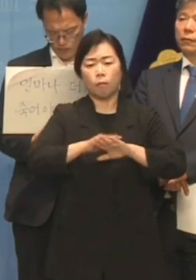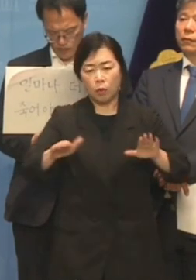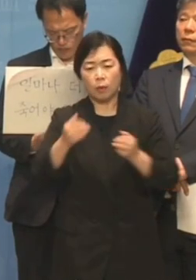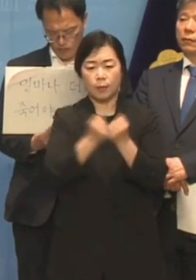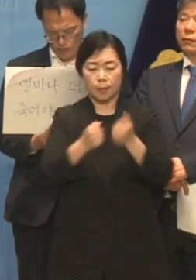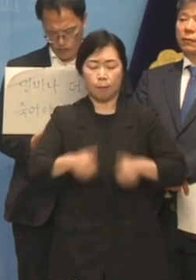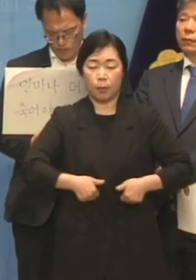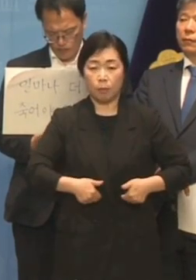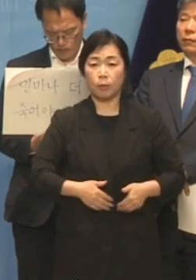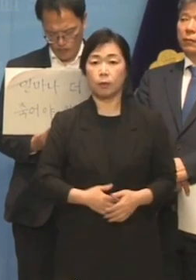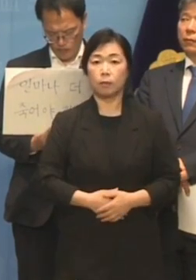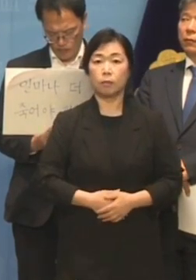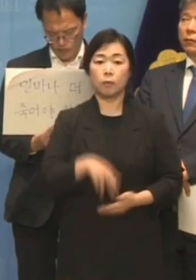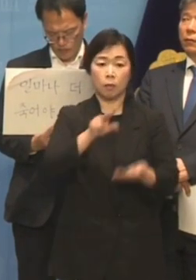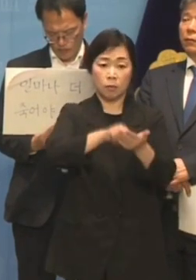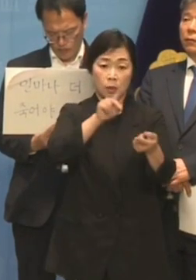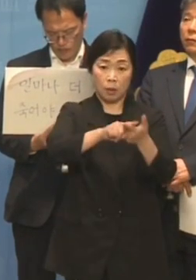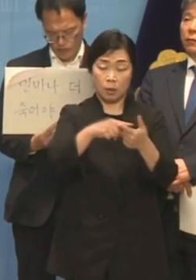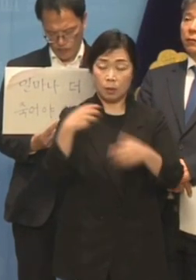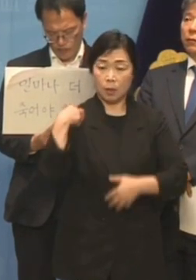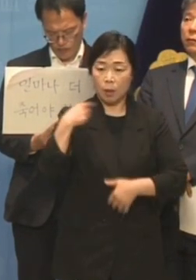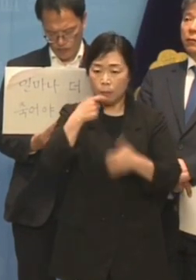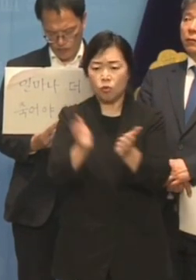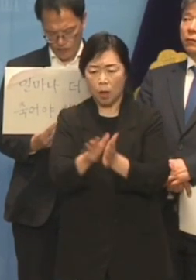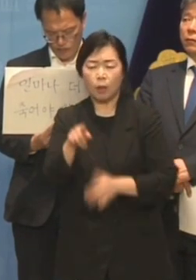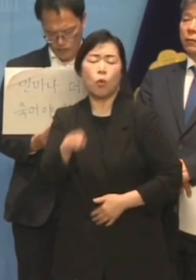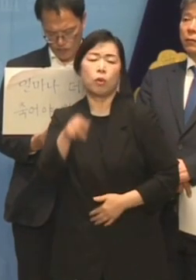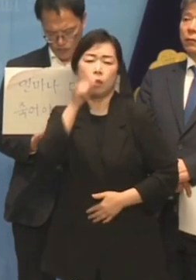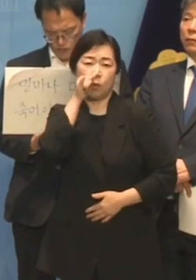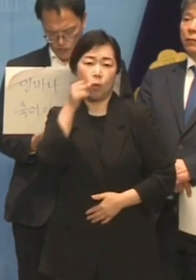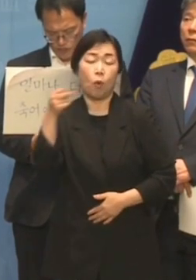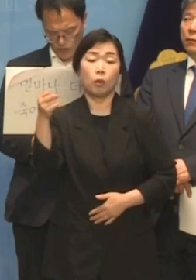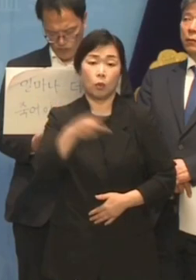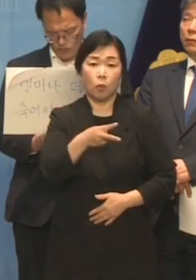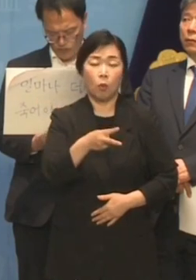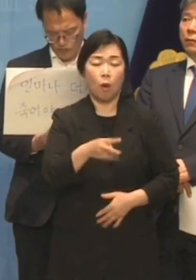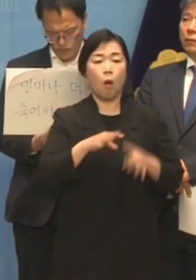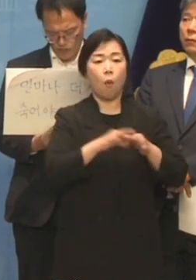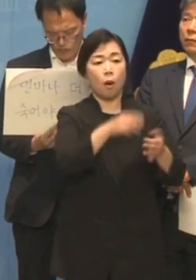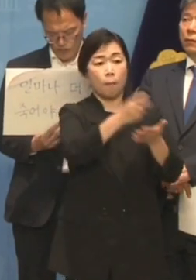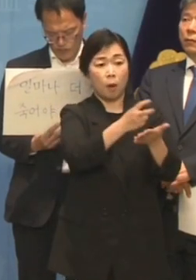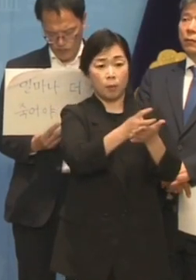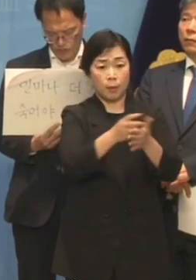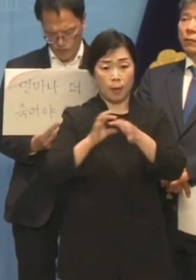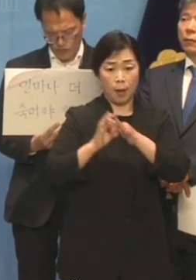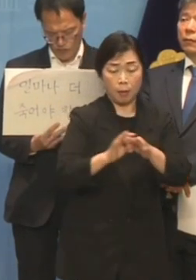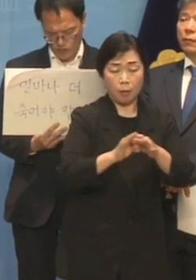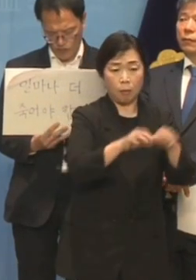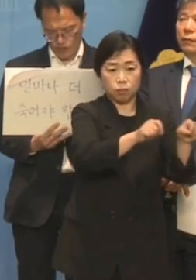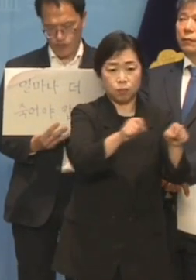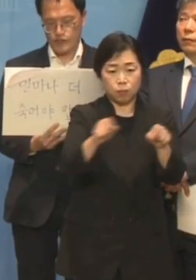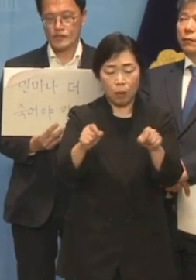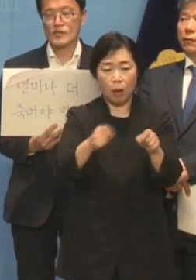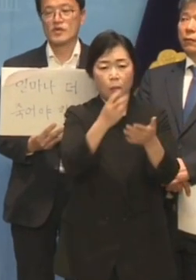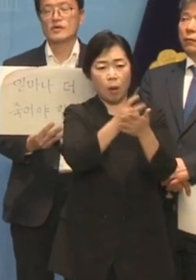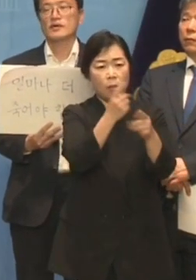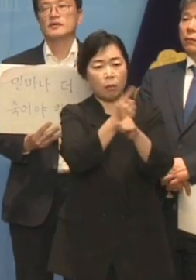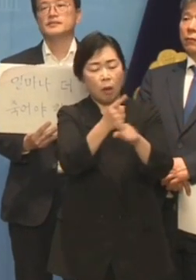생각합니다. 이 문제에 대한 책임은 더불어민주당에도 있고 그리고 관련 법안을 계속